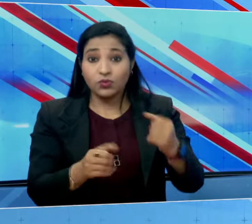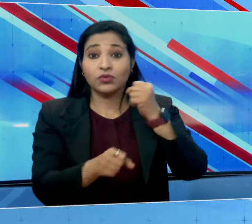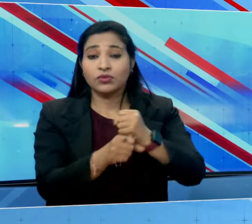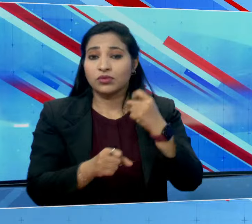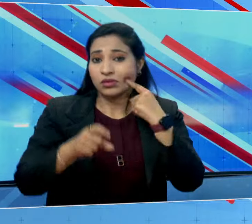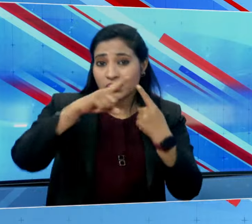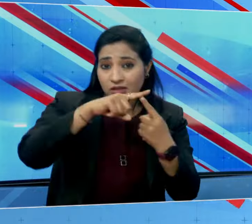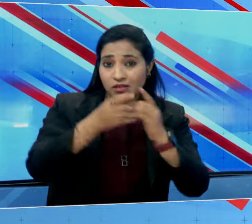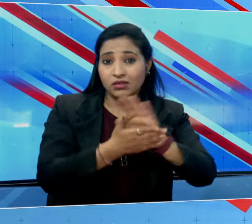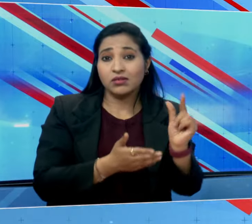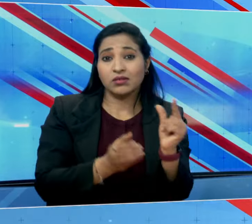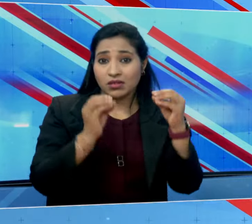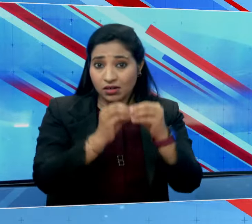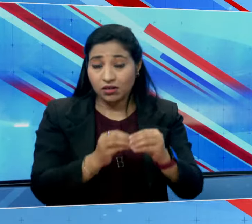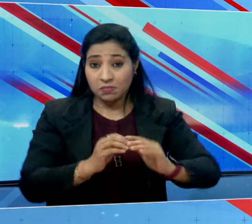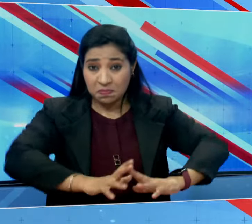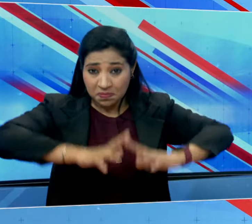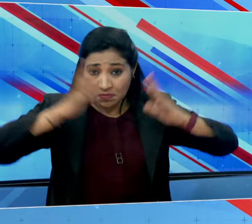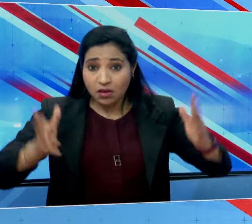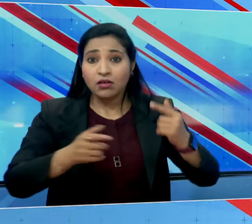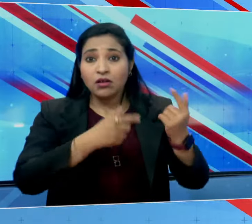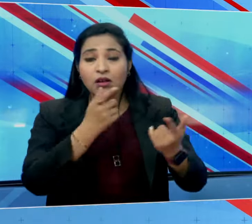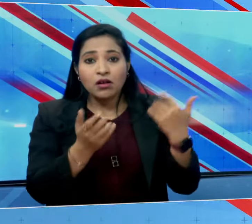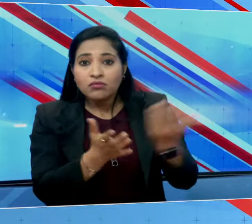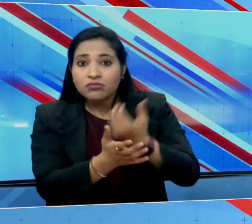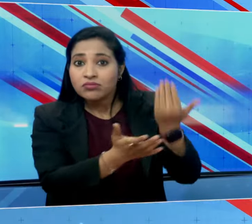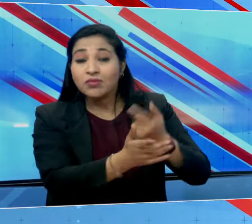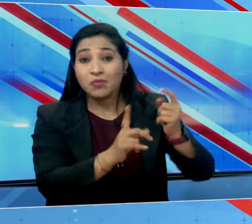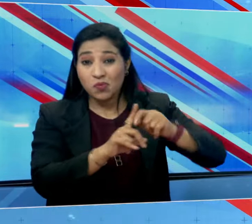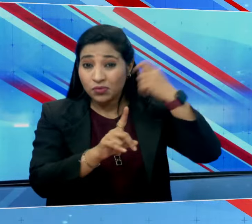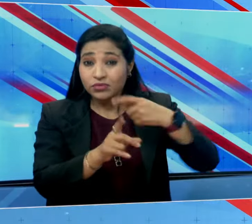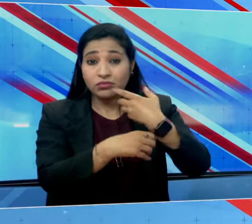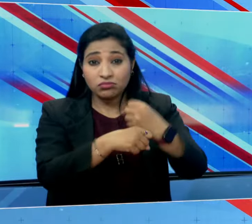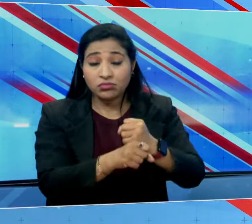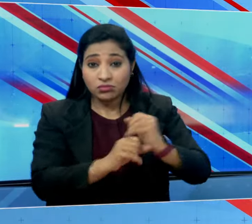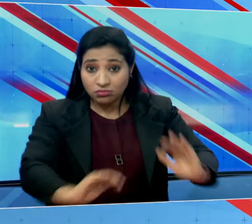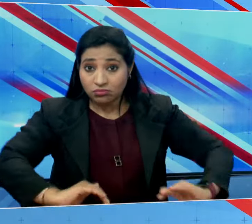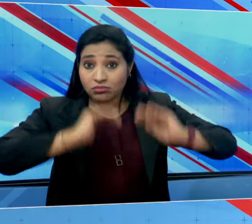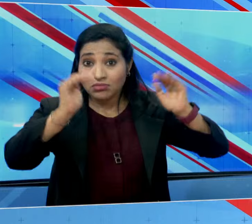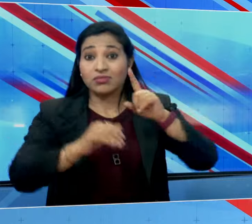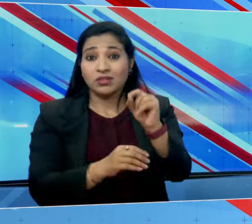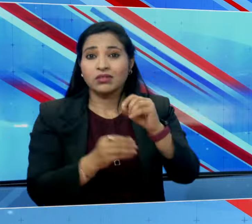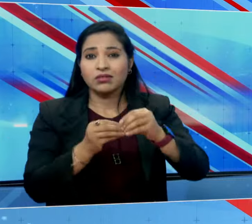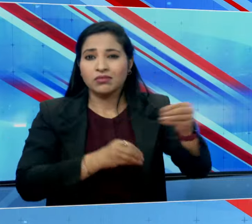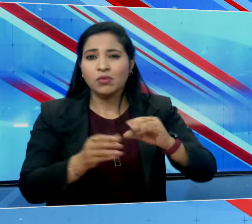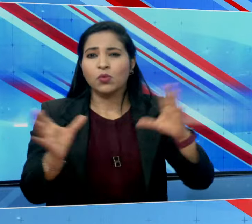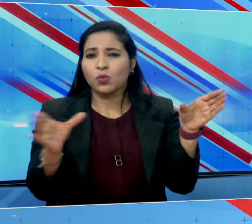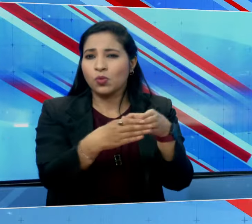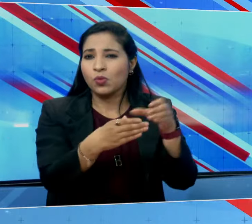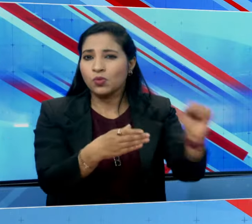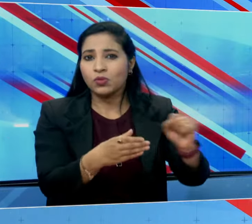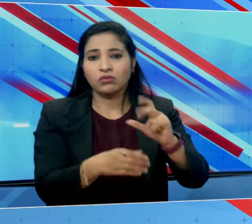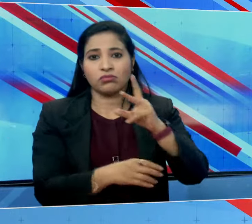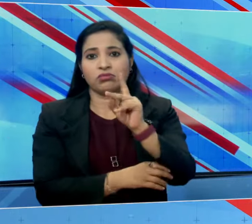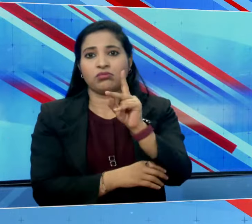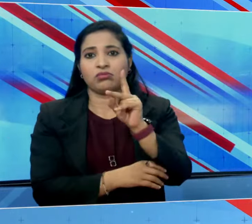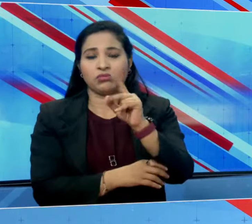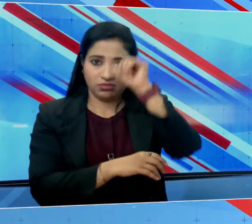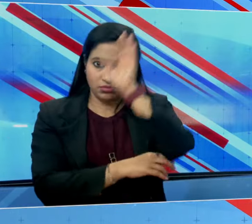गध हप पर सबसे अधिक उत्पादक एआई प्रोजेक्ट बनाने वाले शीर्ष 10 वैश्विक समुदायों में दूसरे स्थान पर